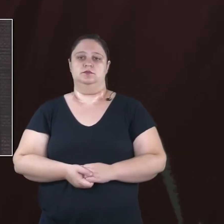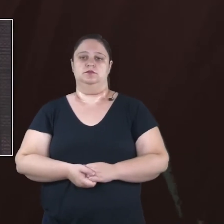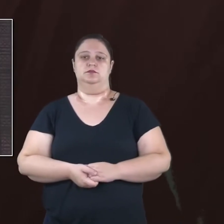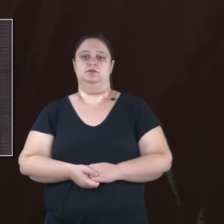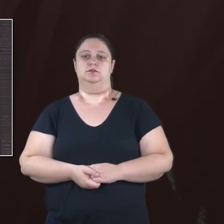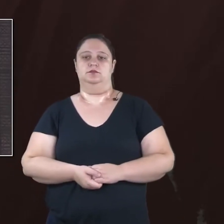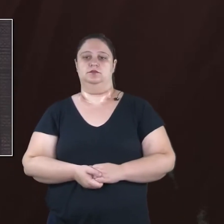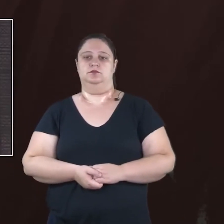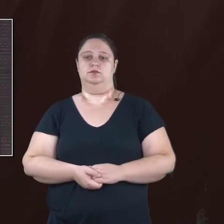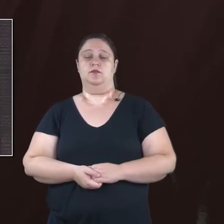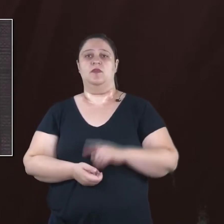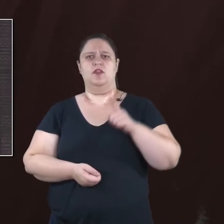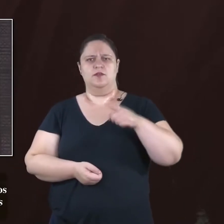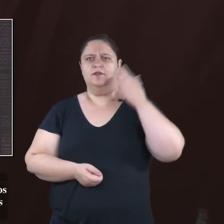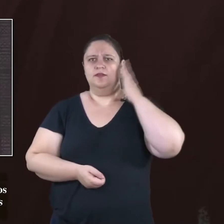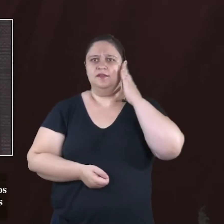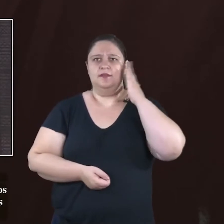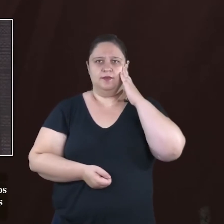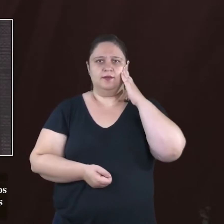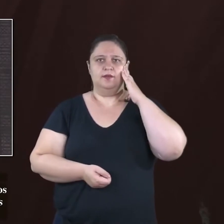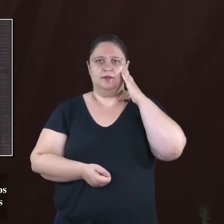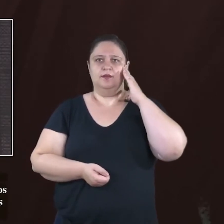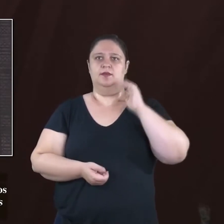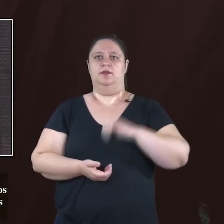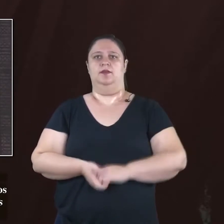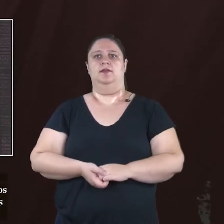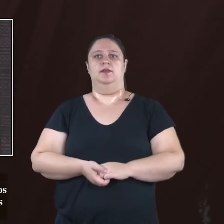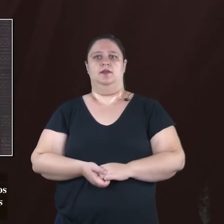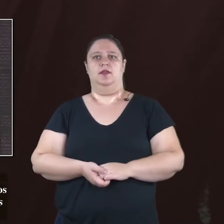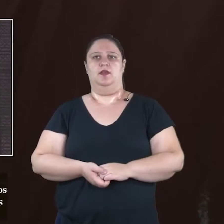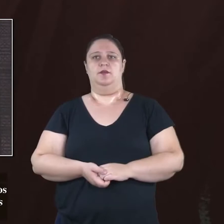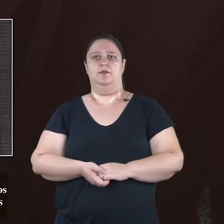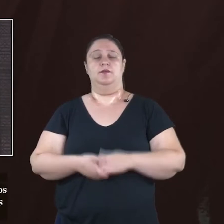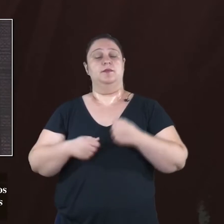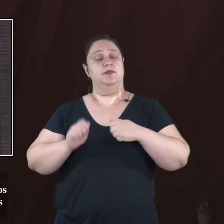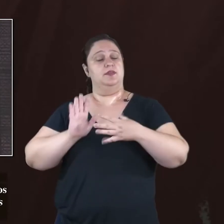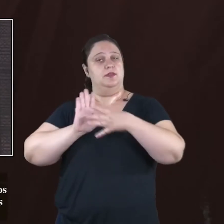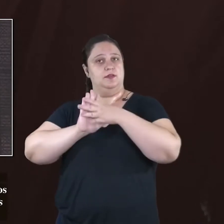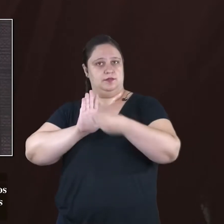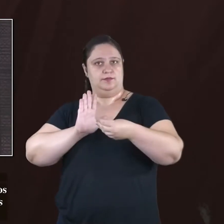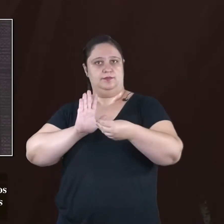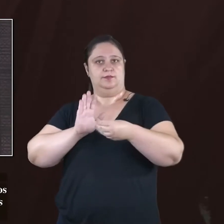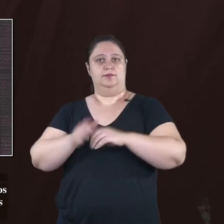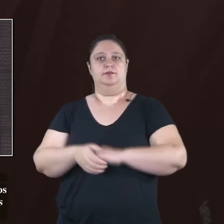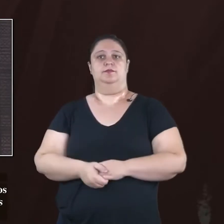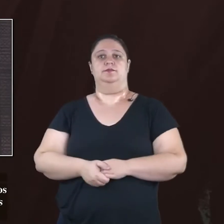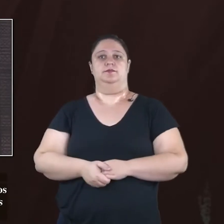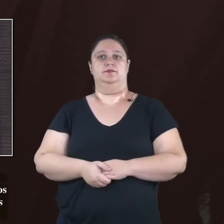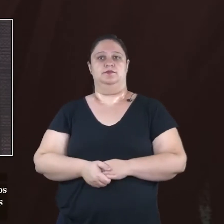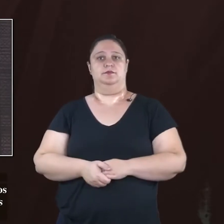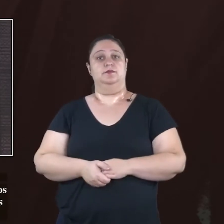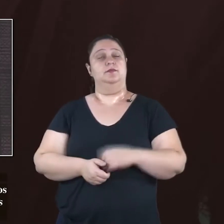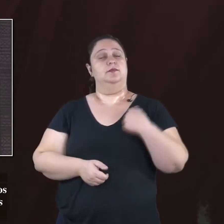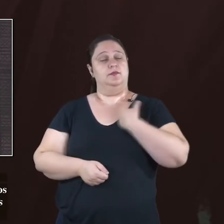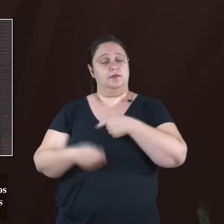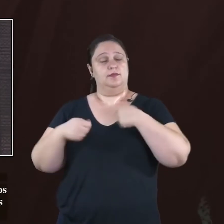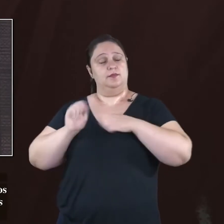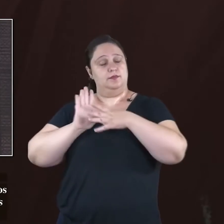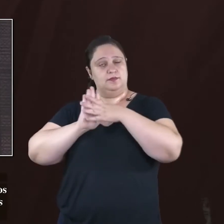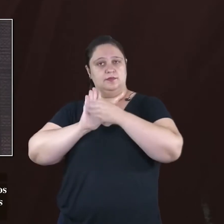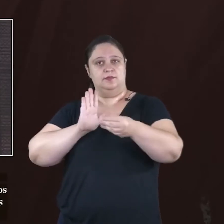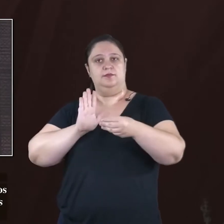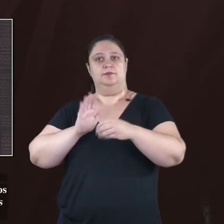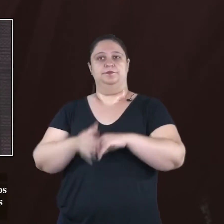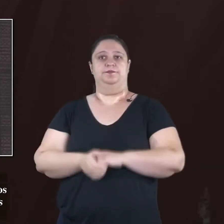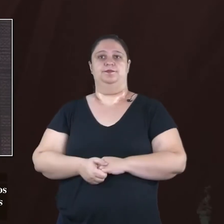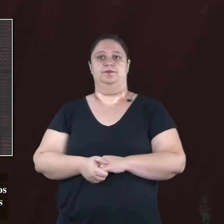Pois vós mesmos estáis cientes do modo por que vos convém imitar-nos. Vamos imitar esse modelo. Visto